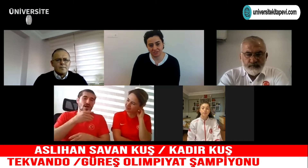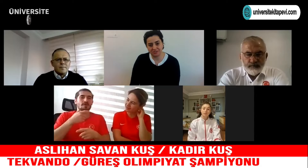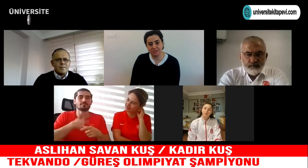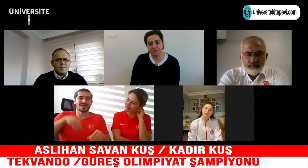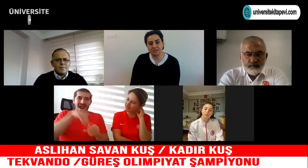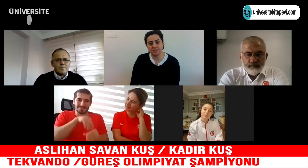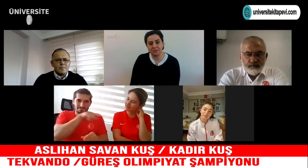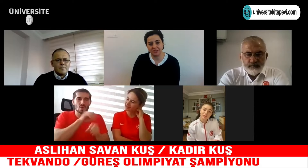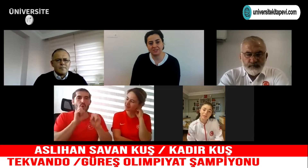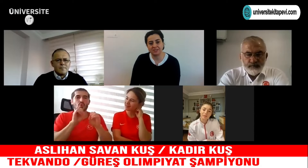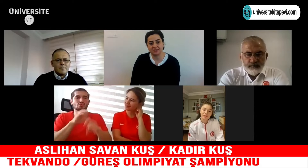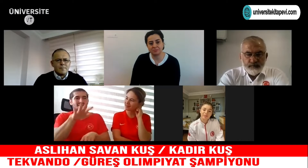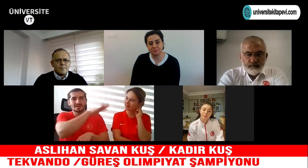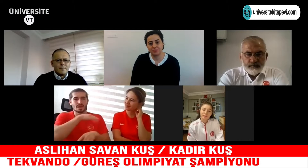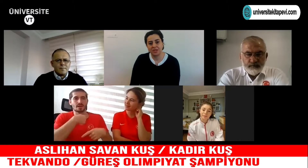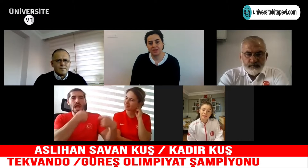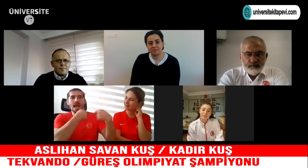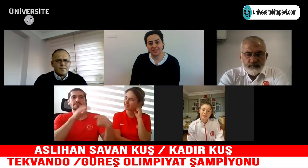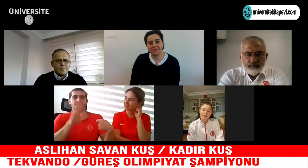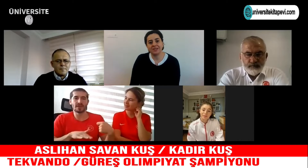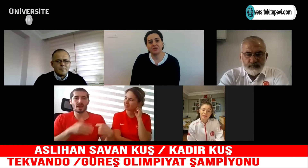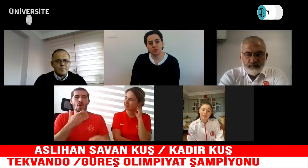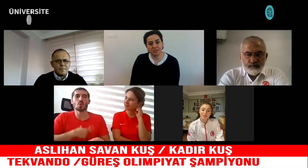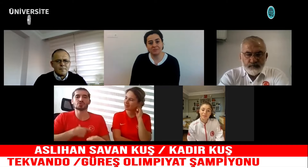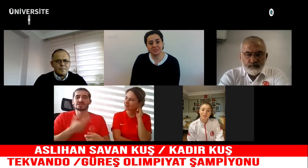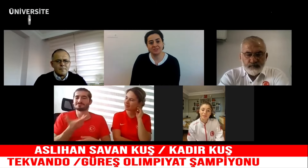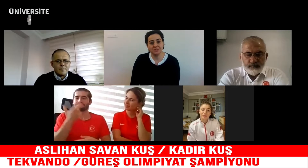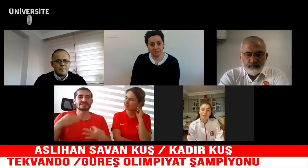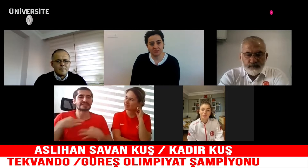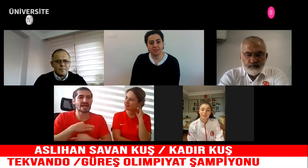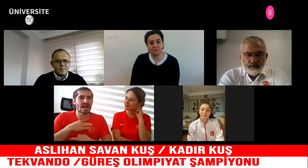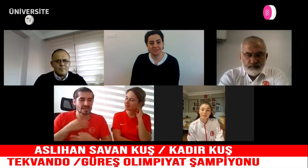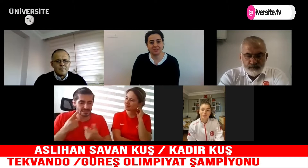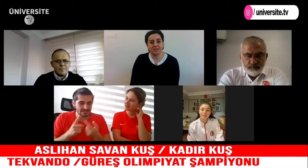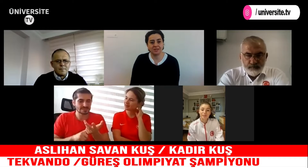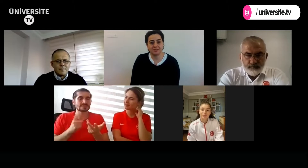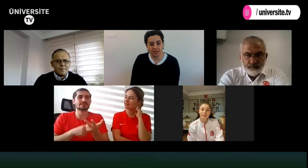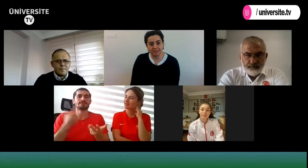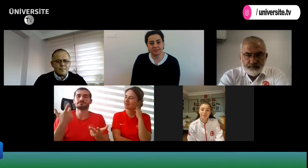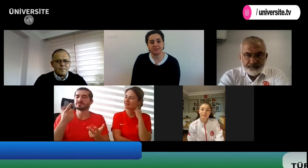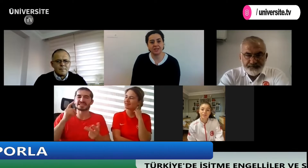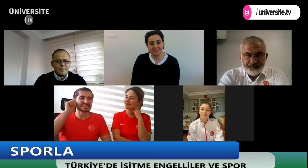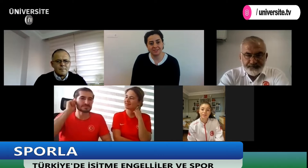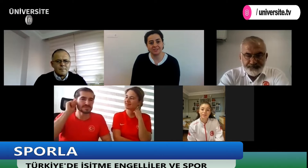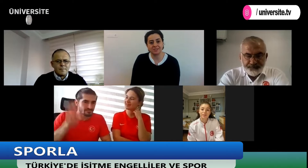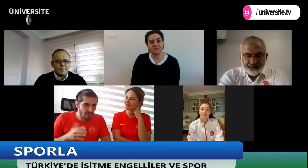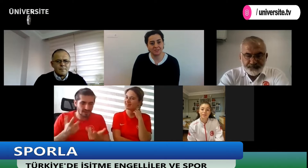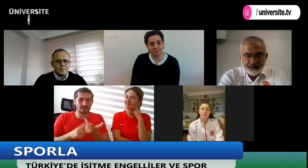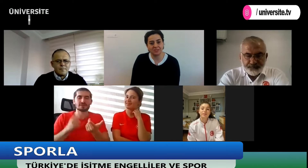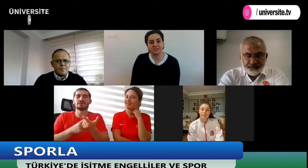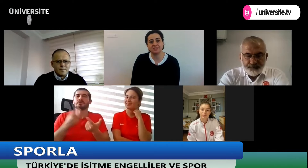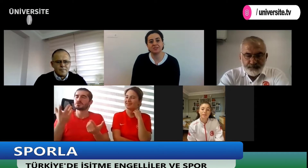bilgiler dışında milli takımdaki hocalarımızın bize saygıdır,